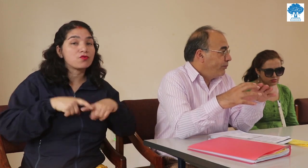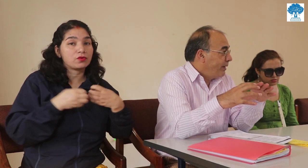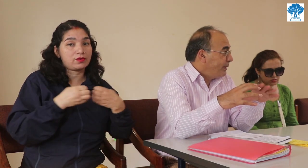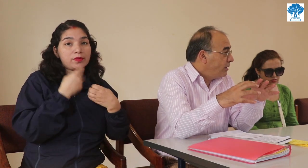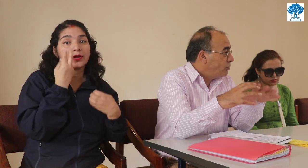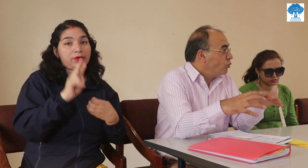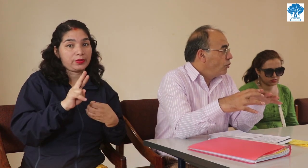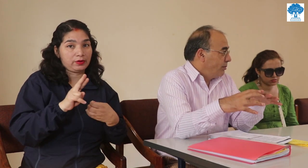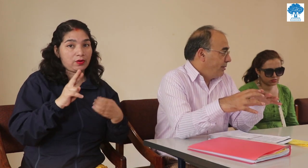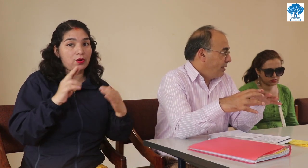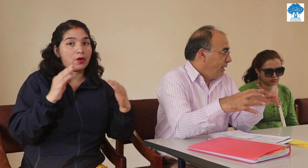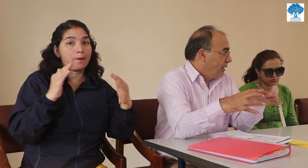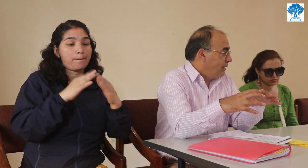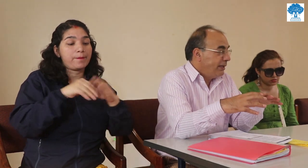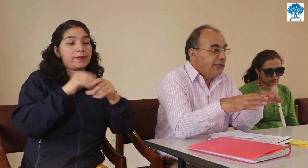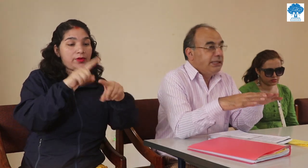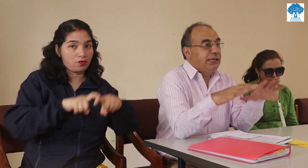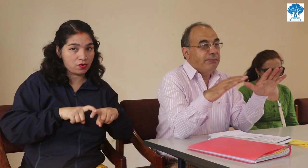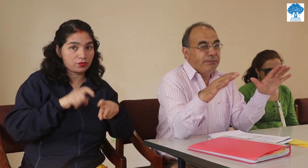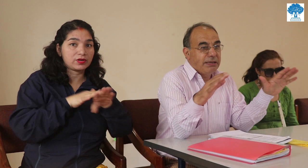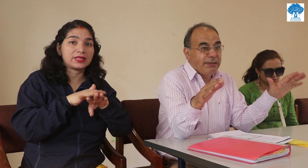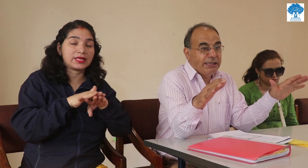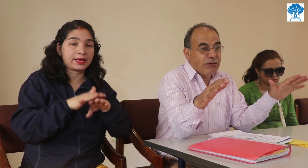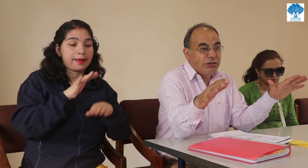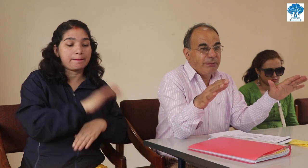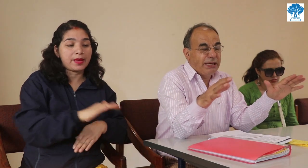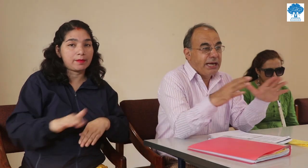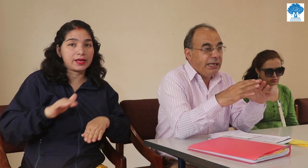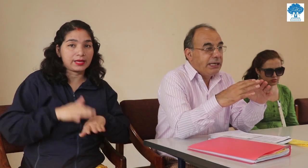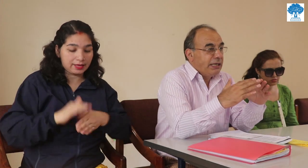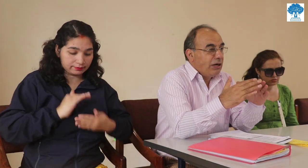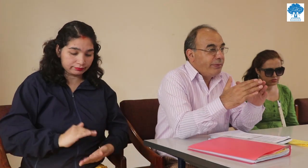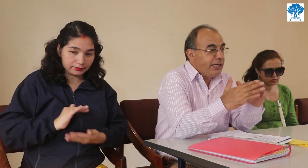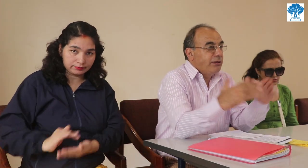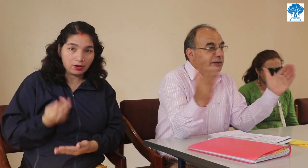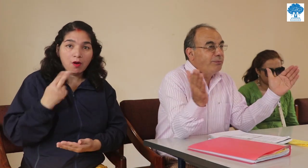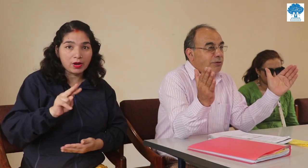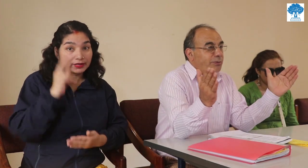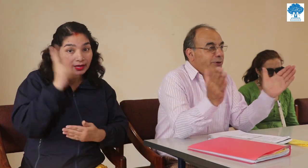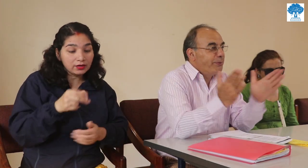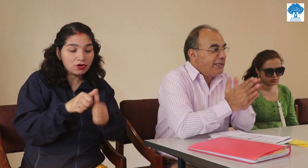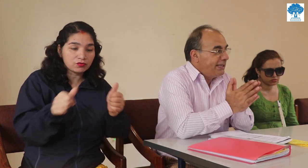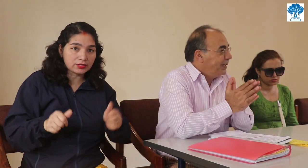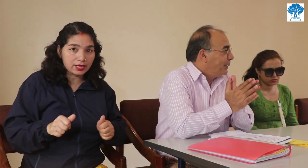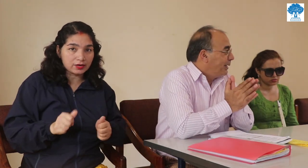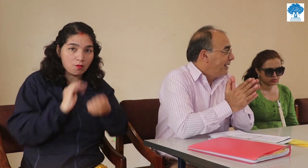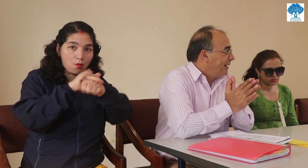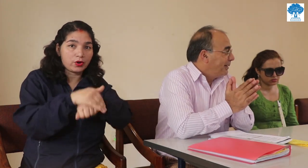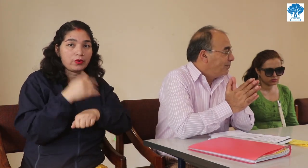भन्ने, फ्यामिली कन्ट्रोल गर्ने, किनभने यति धेरै बालबालिकाहरू जन्मको लागि अब यही ढङ्गले बढ्यो भने